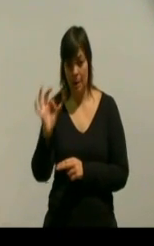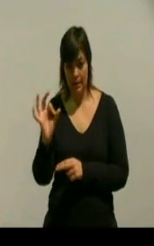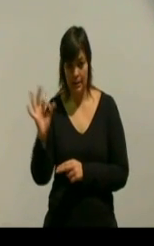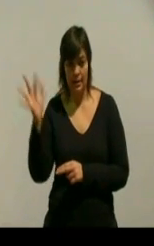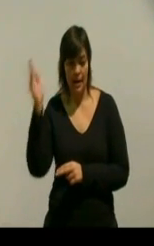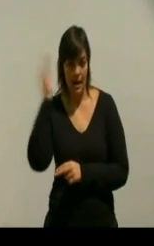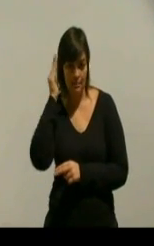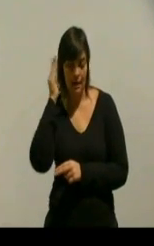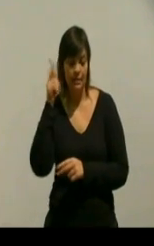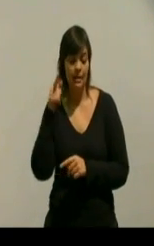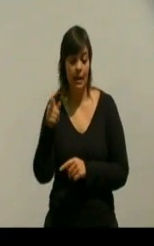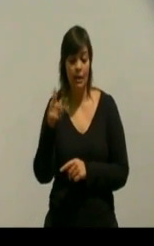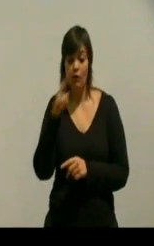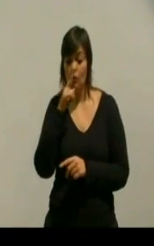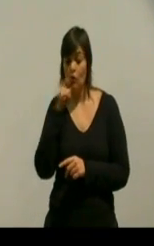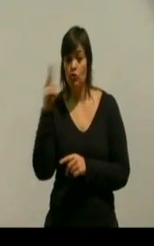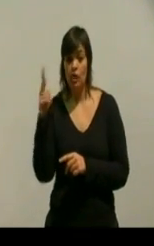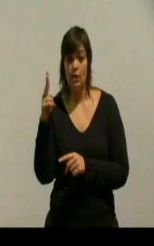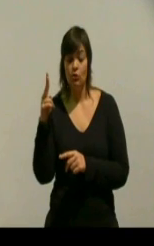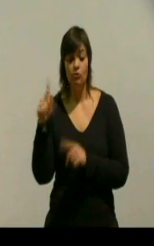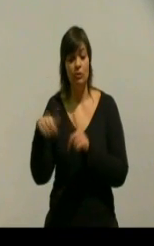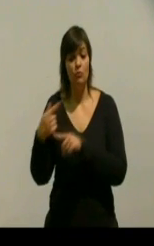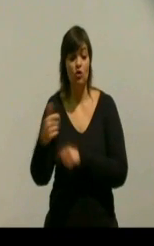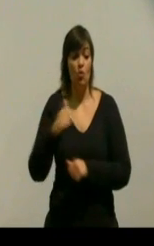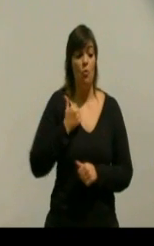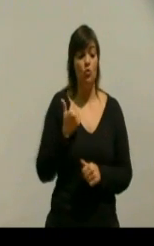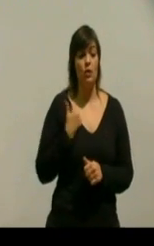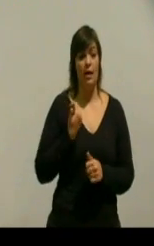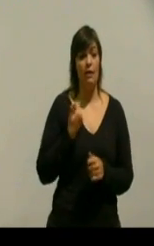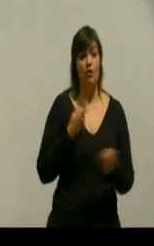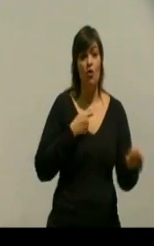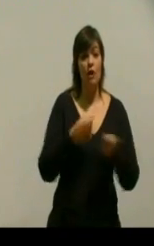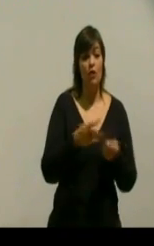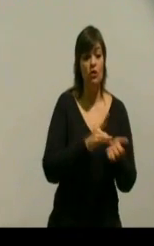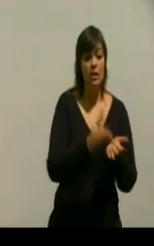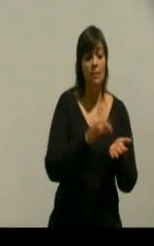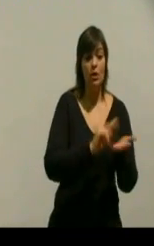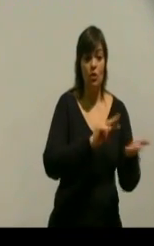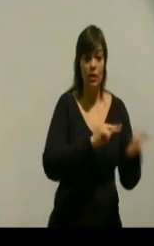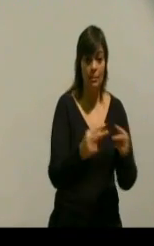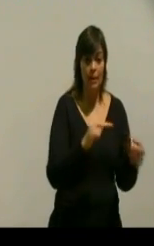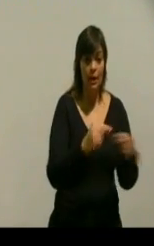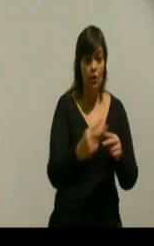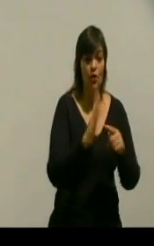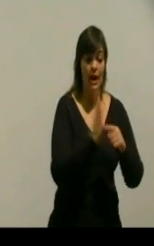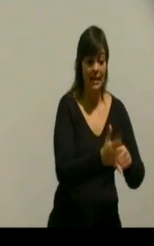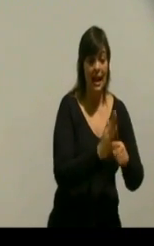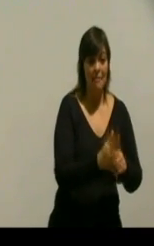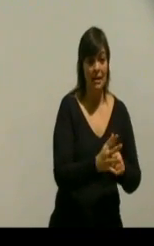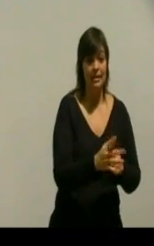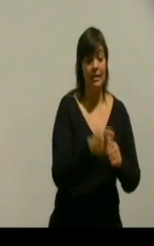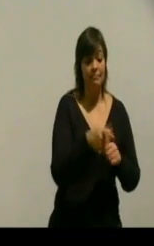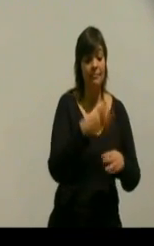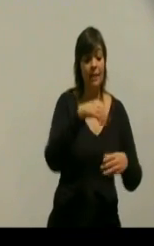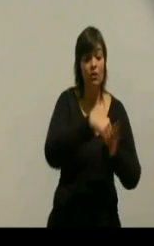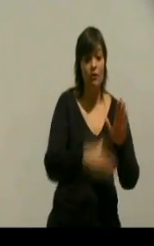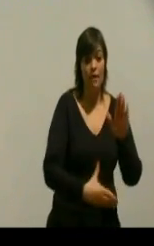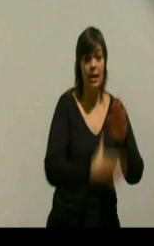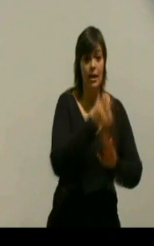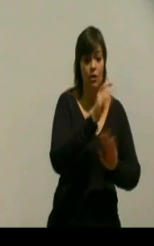Después de estar aquí estos 2 años, fui coordinadora del Servicio de Interpretación de Lengua de Signos de Castilla-La Mancha, en la Federación de Comunidad